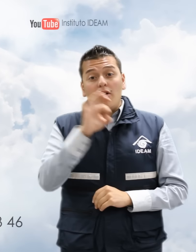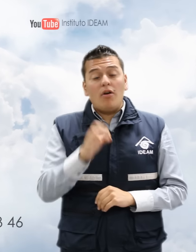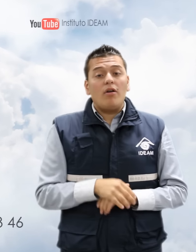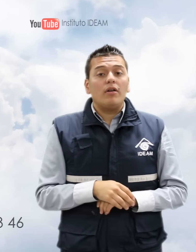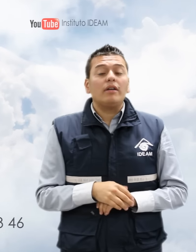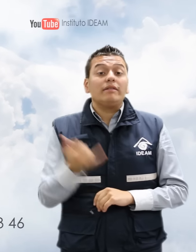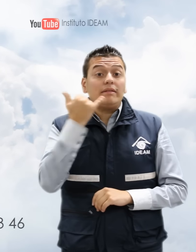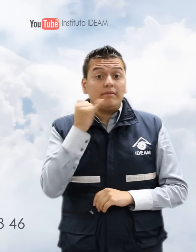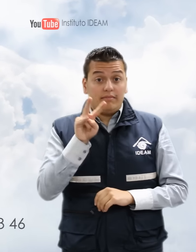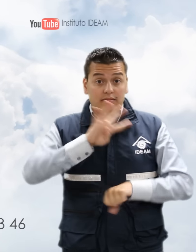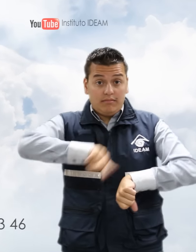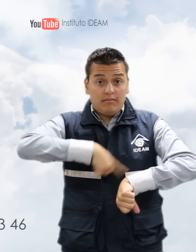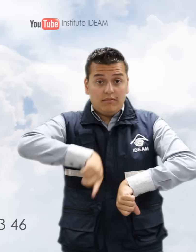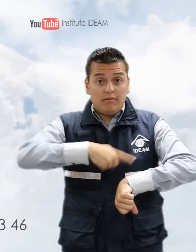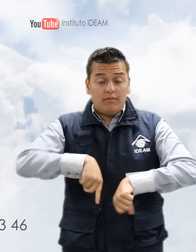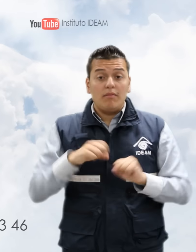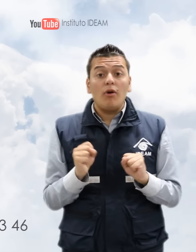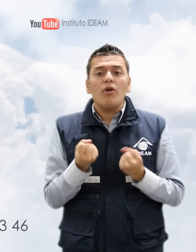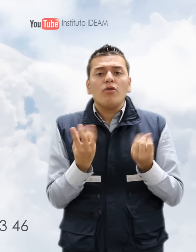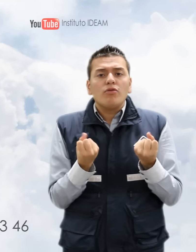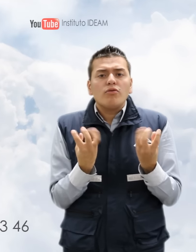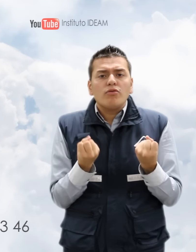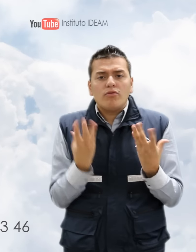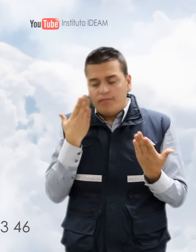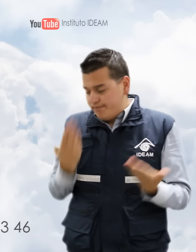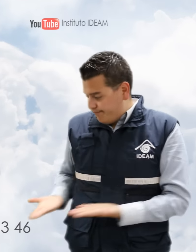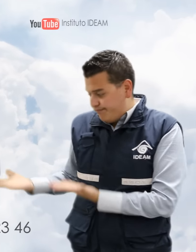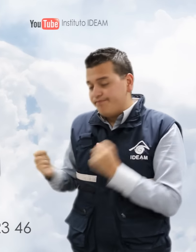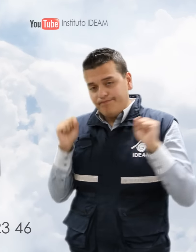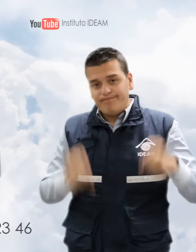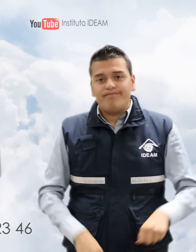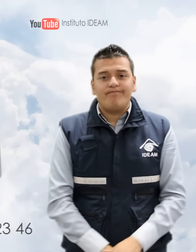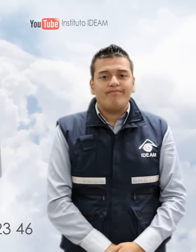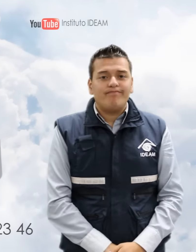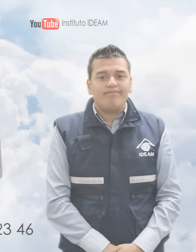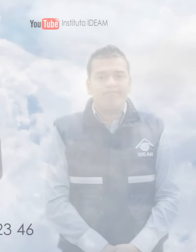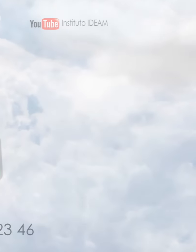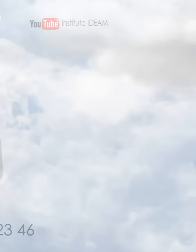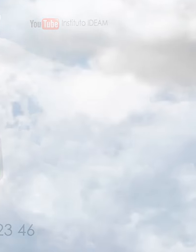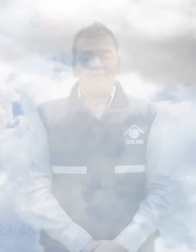comuniquen las 24 horas en Bogotá a los teléfonos que aparecen en pantalla.